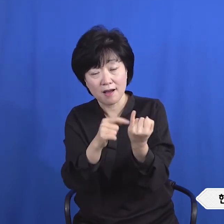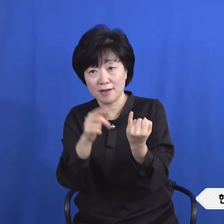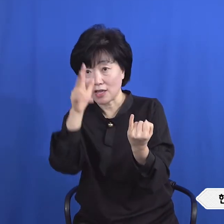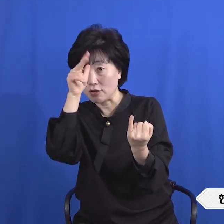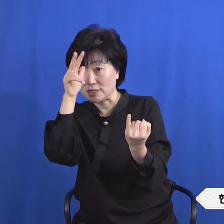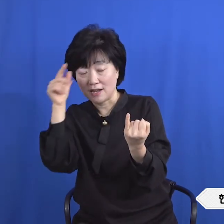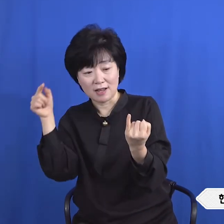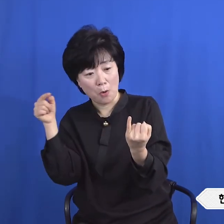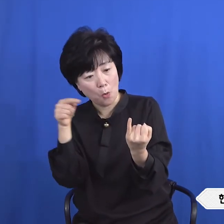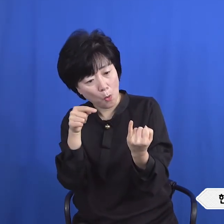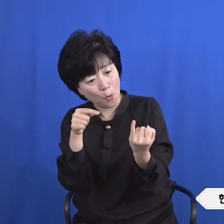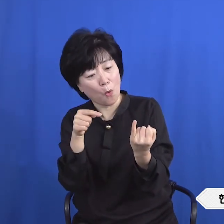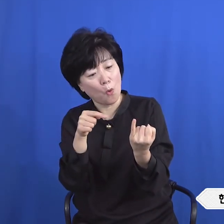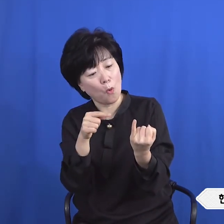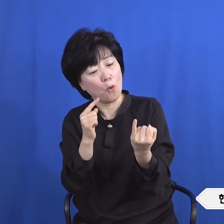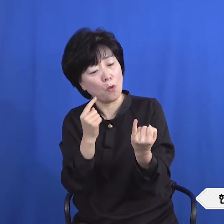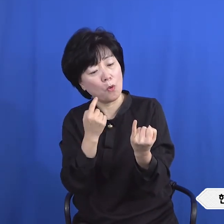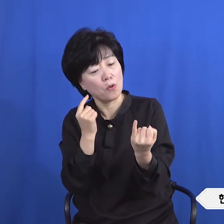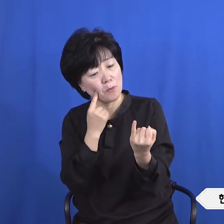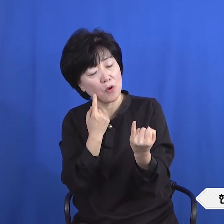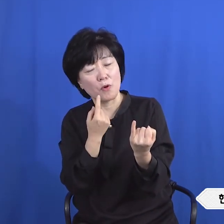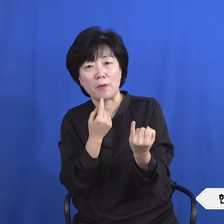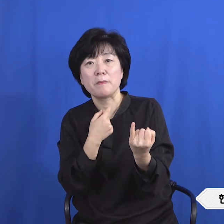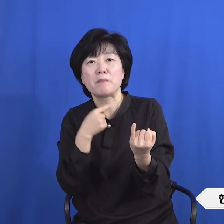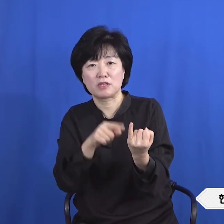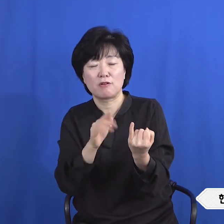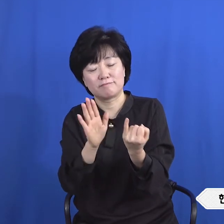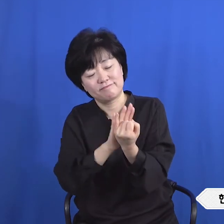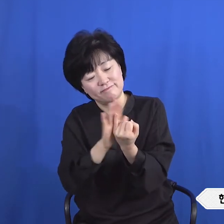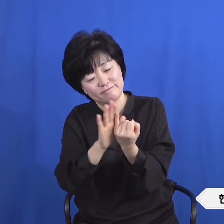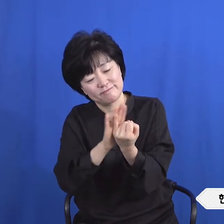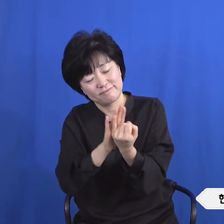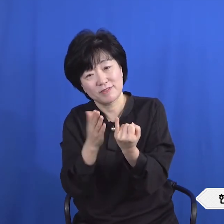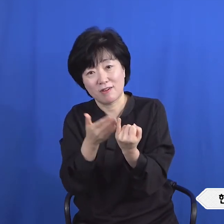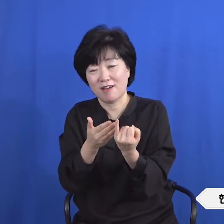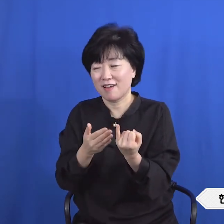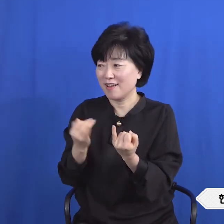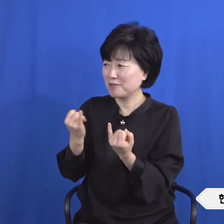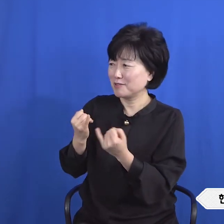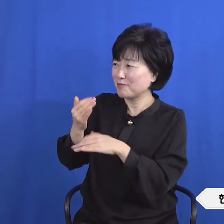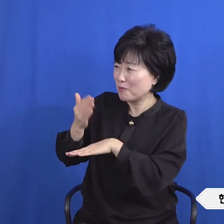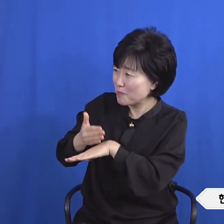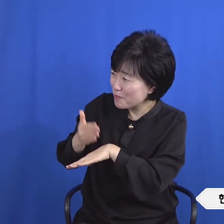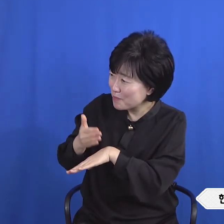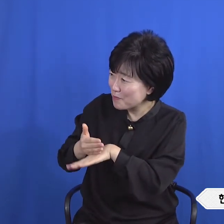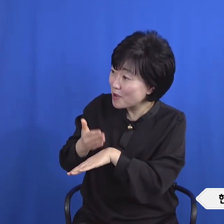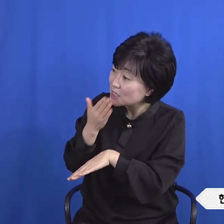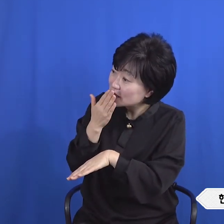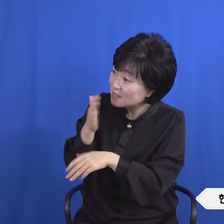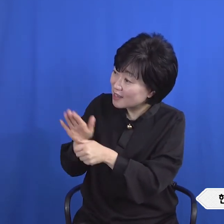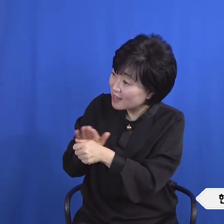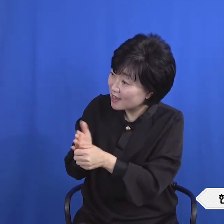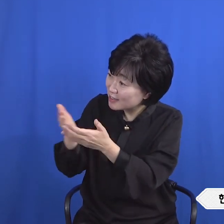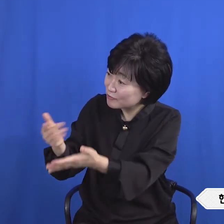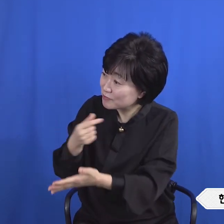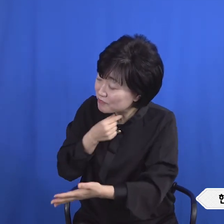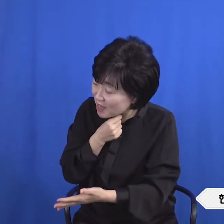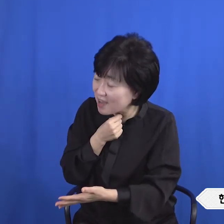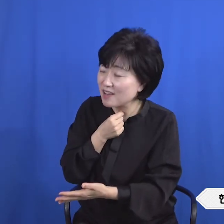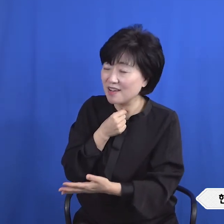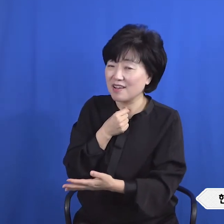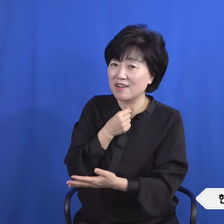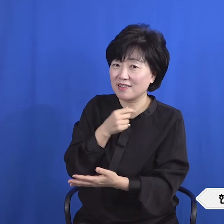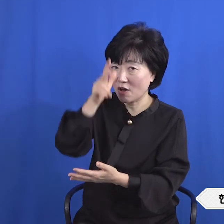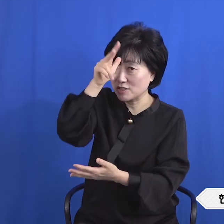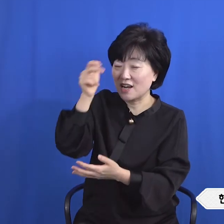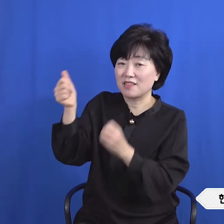끌렸는지 경찰이 유난히 친절하게 잘해 주었습니다. 그 여자도 고맙다고 하면서 식사라도 한번 대접하고 싶다고